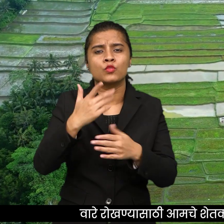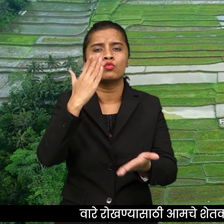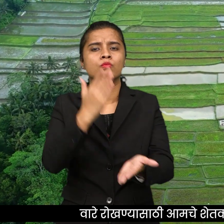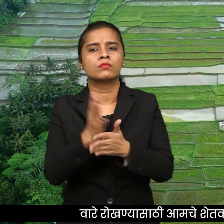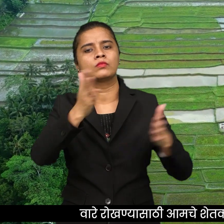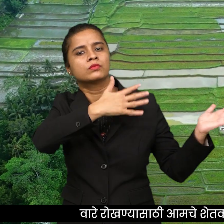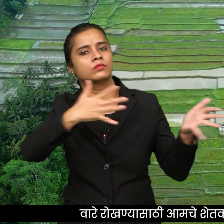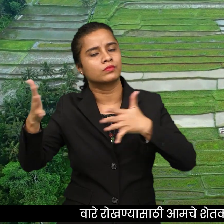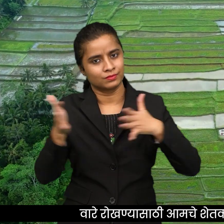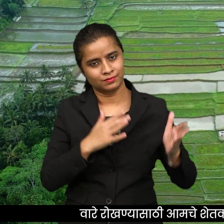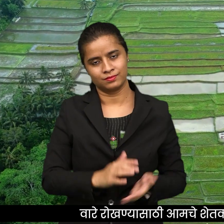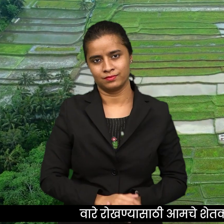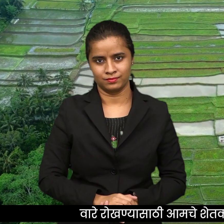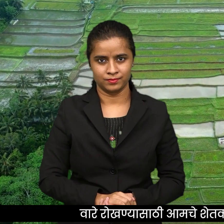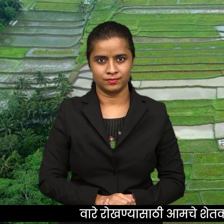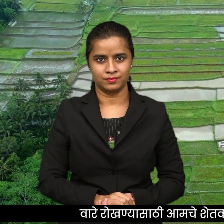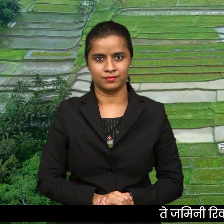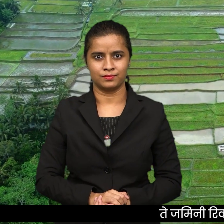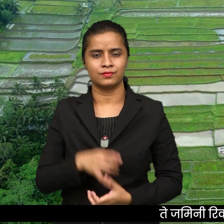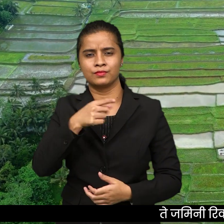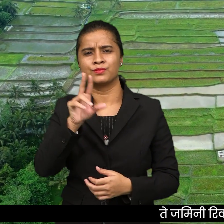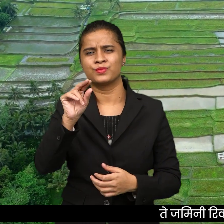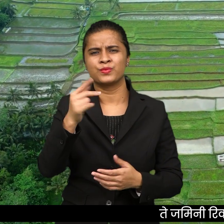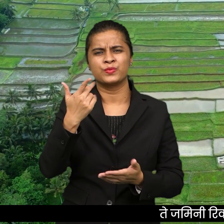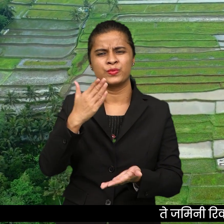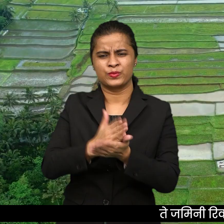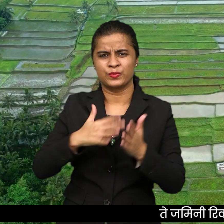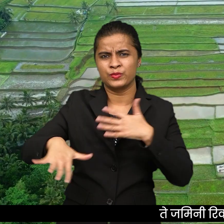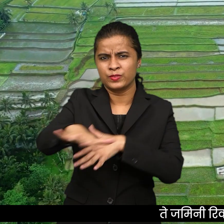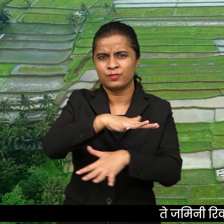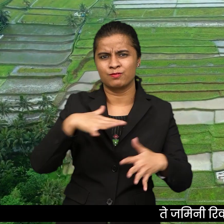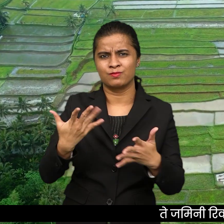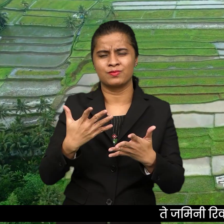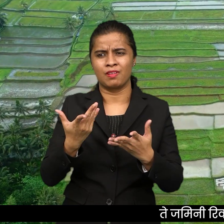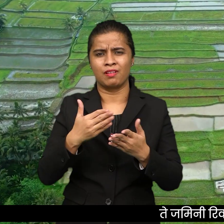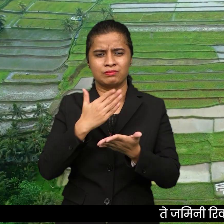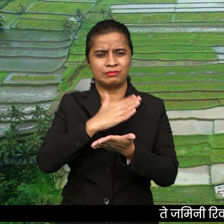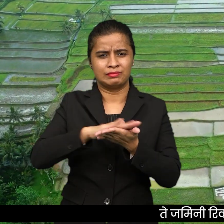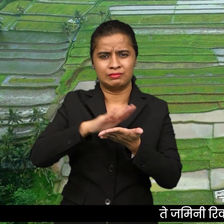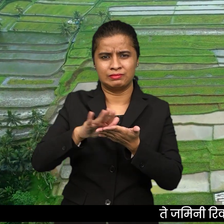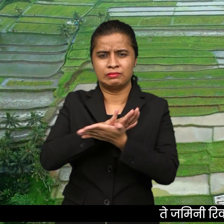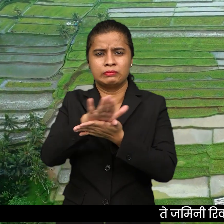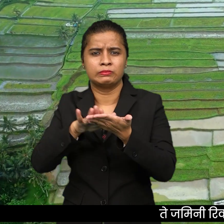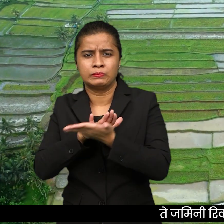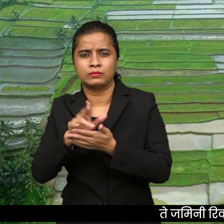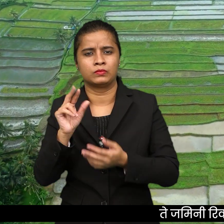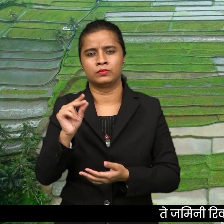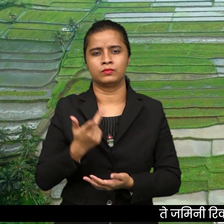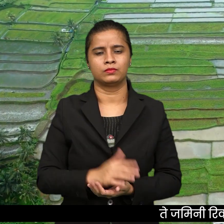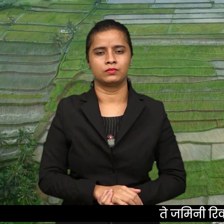शेताभोवती मोठी झाडे लावतात. ते जमिनी रिकाम्या ठेवून नाही.